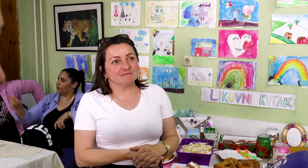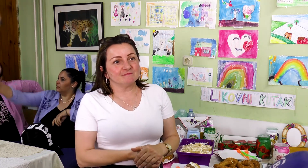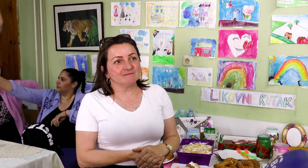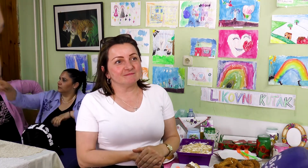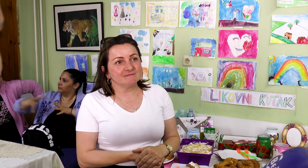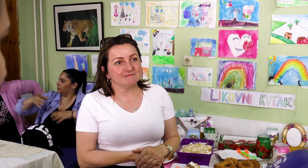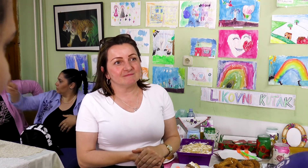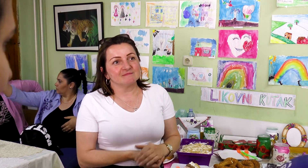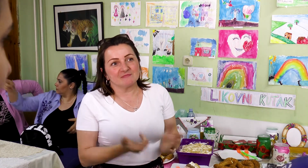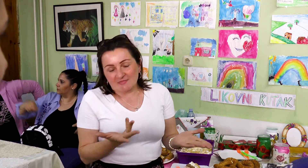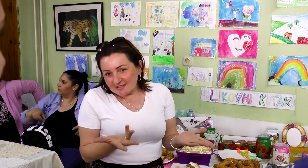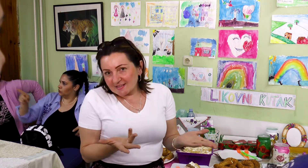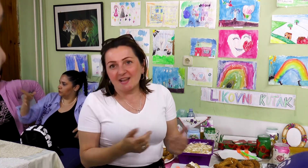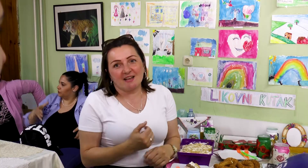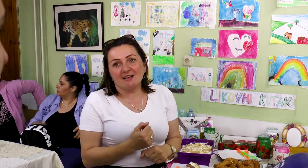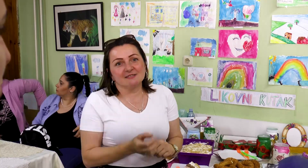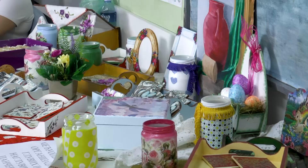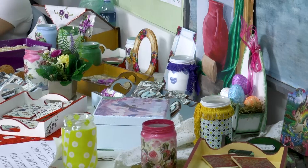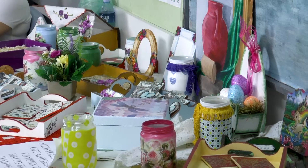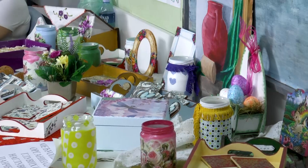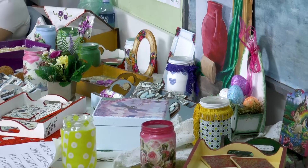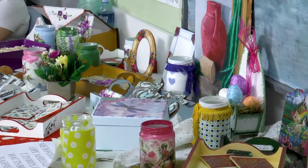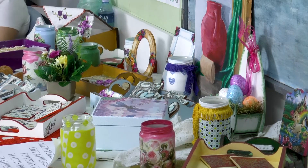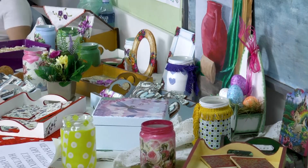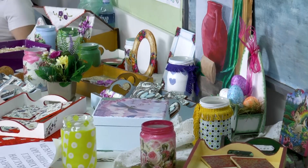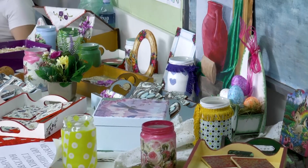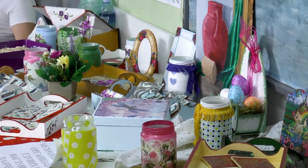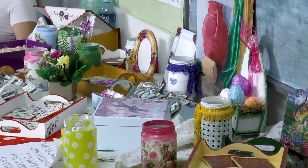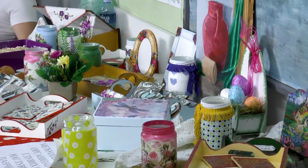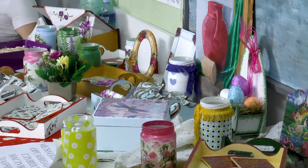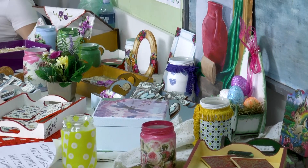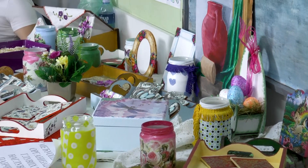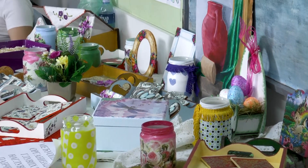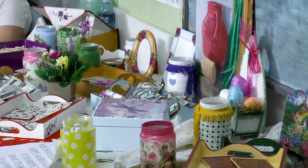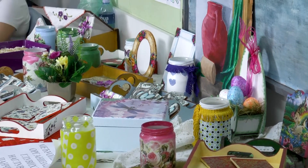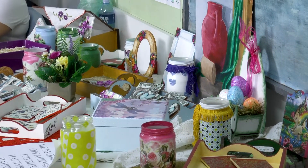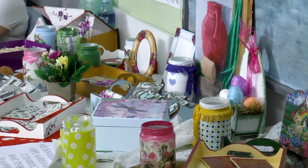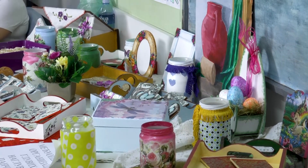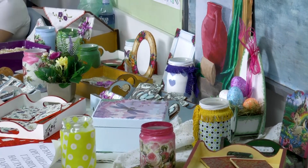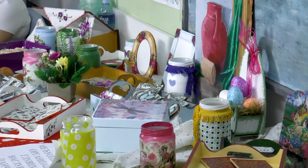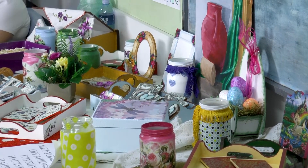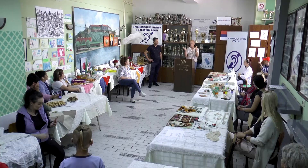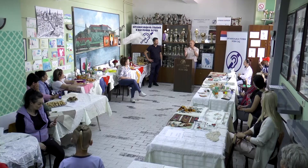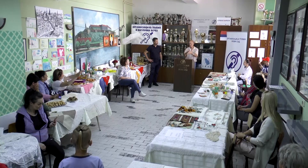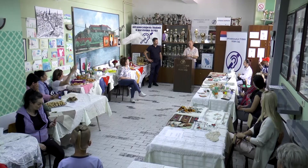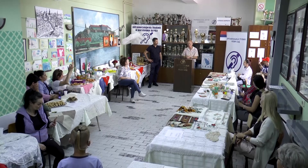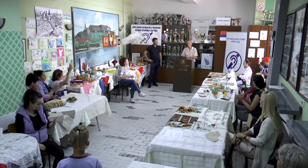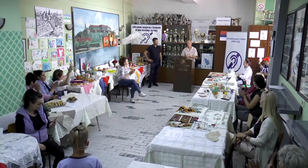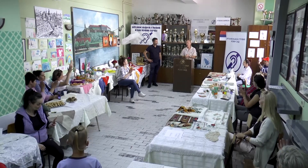kako može da u budući radi. A šta je ono što generalno vi sprovodite od aktivnosti u okviru vašeg